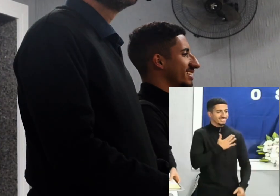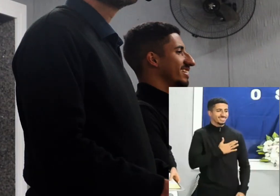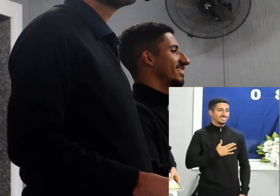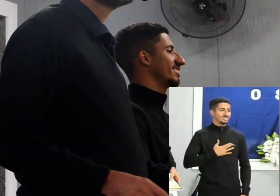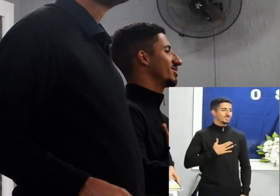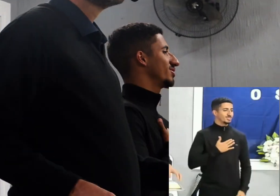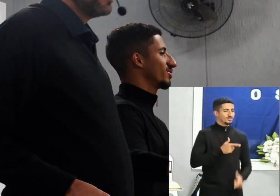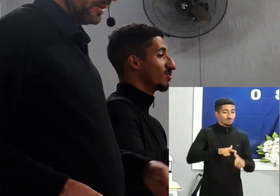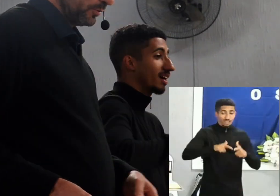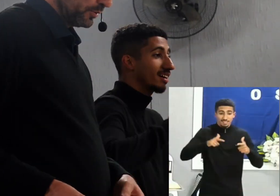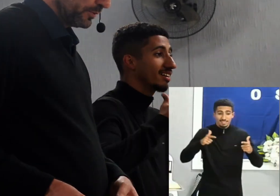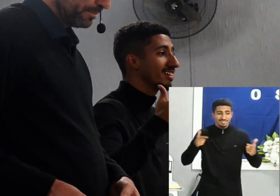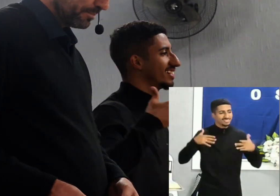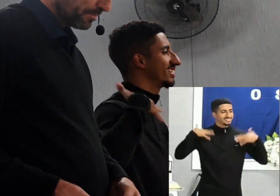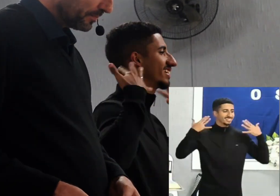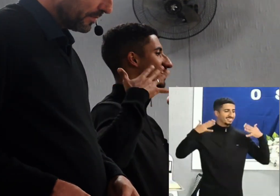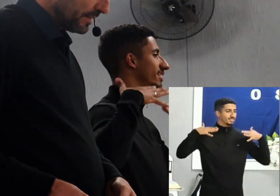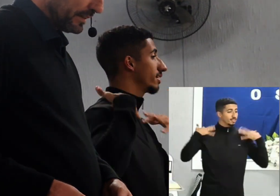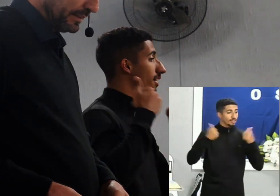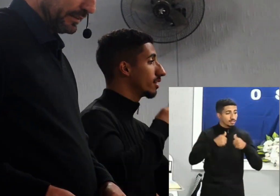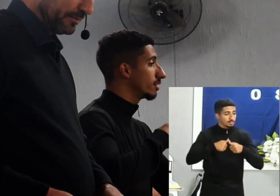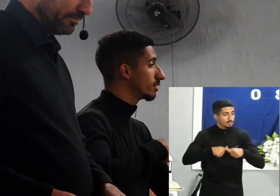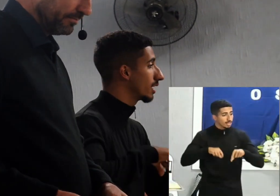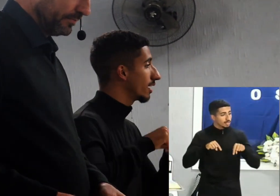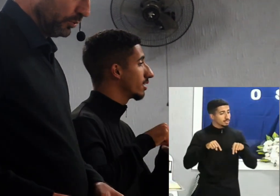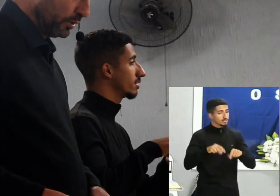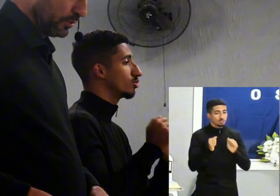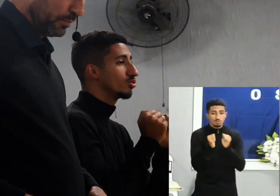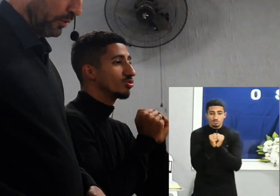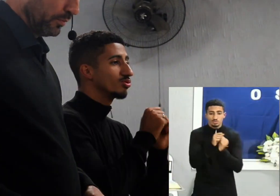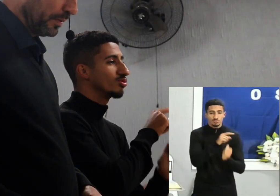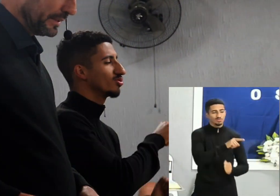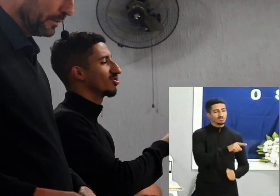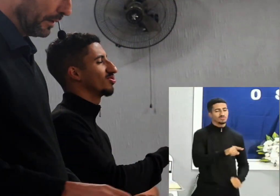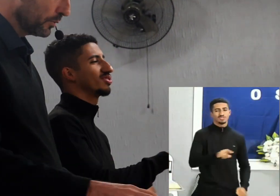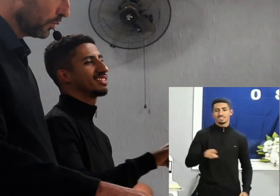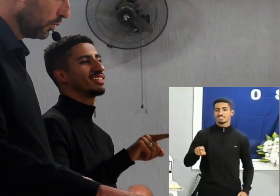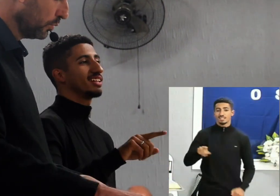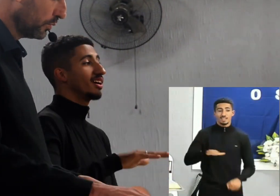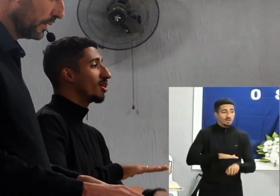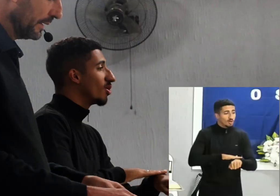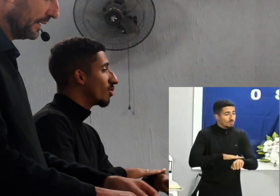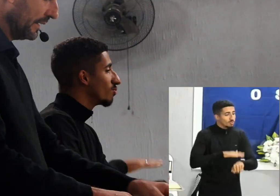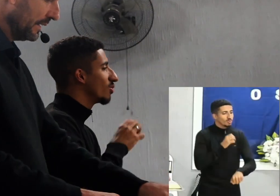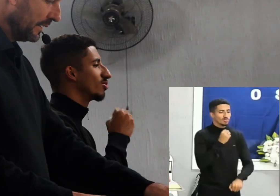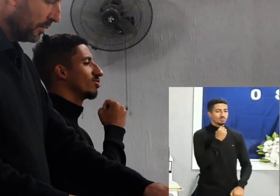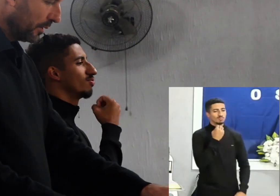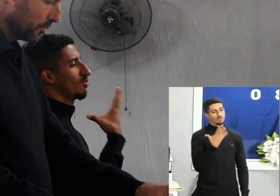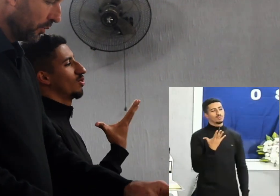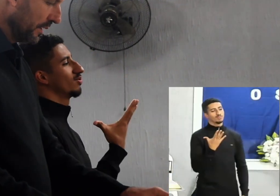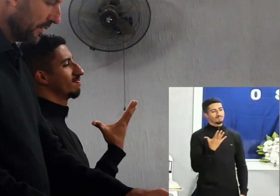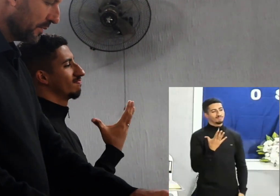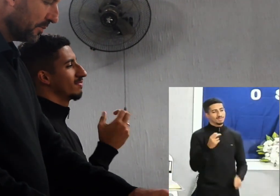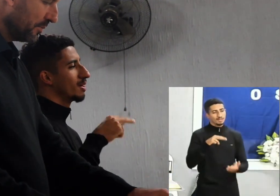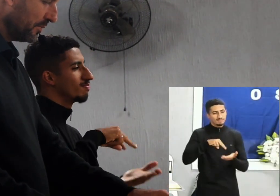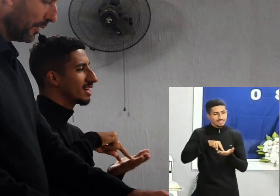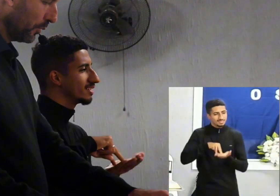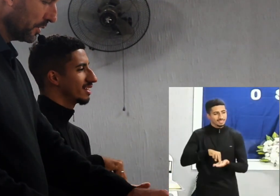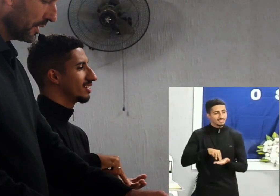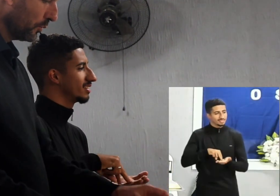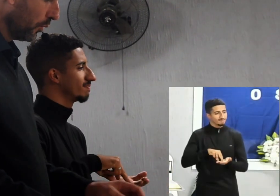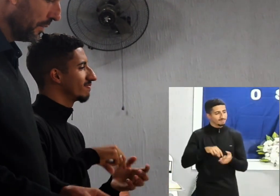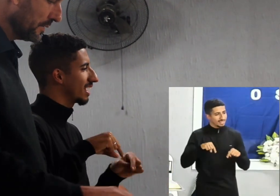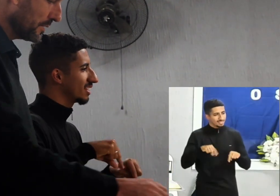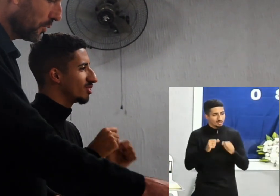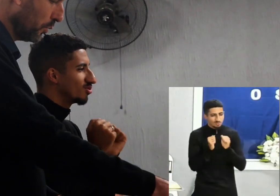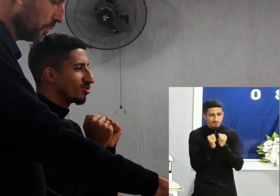Grande alegria estar aqui com os irmãos. É muito bom participar do culto, né? O pastor Willis falou